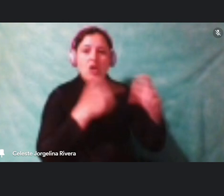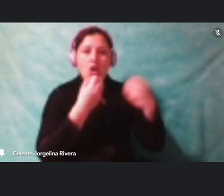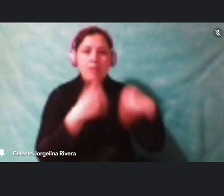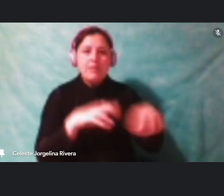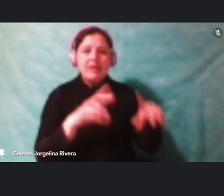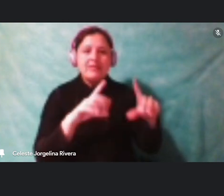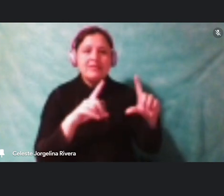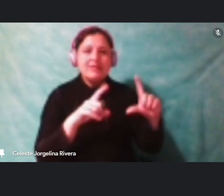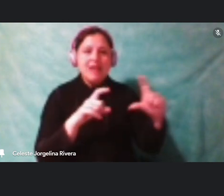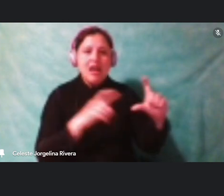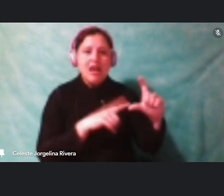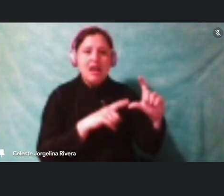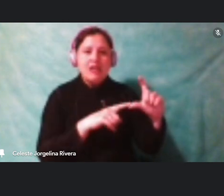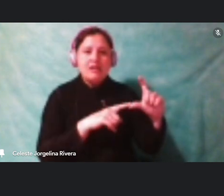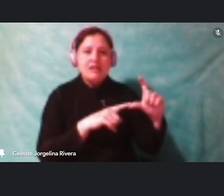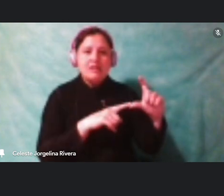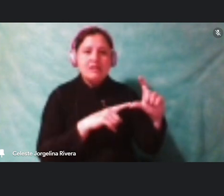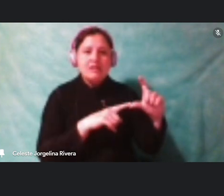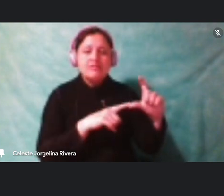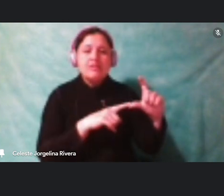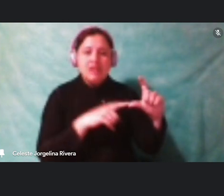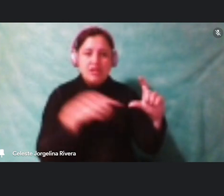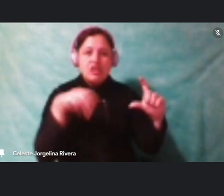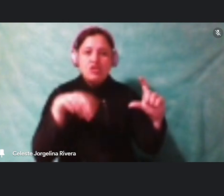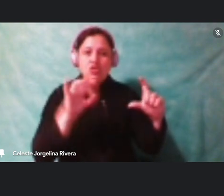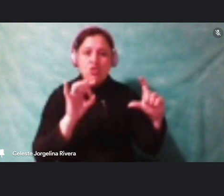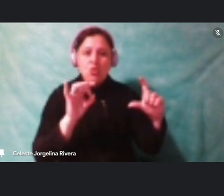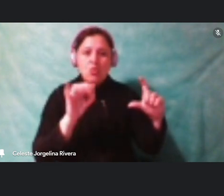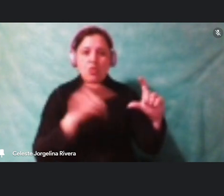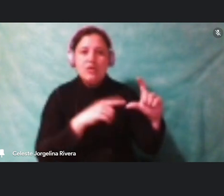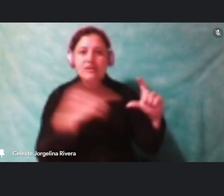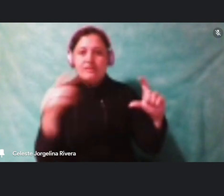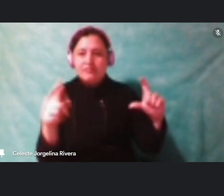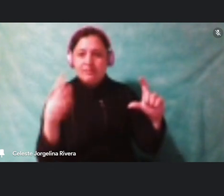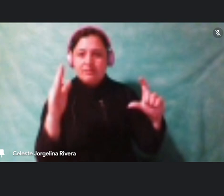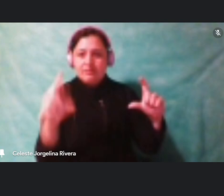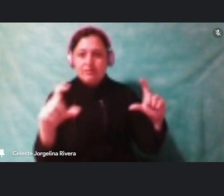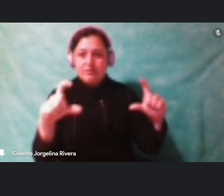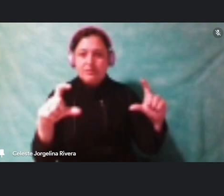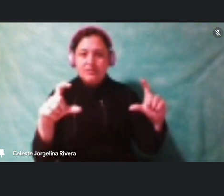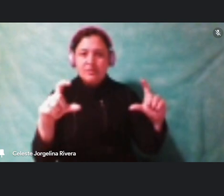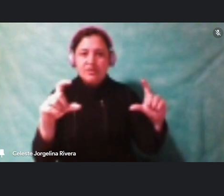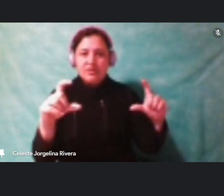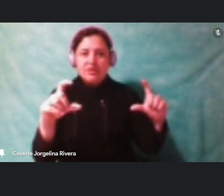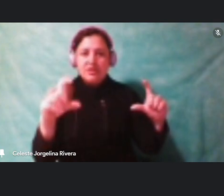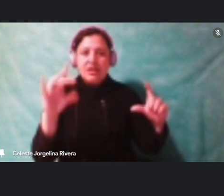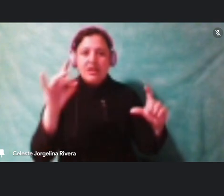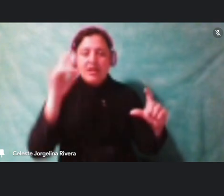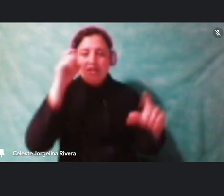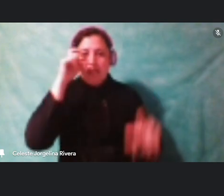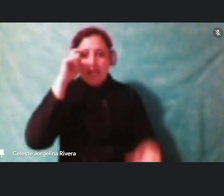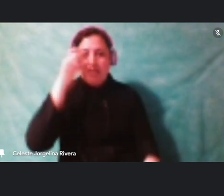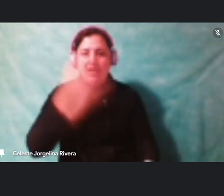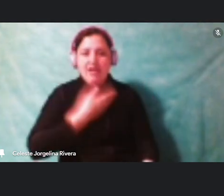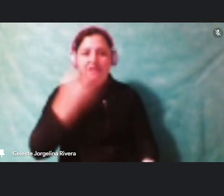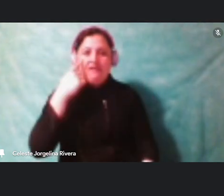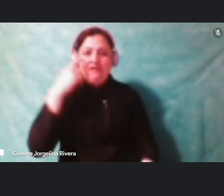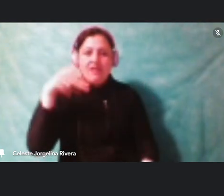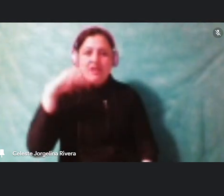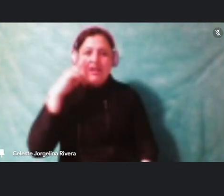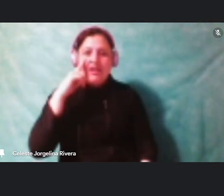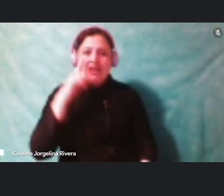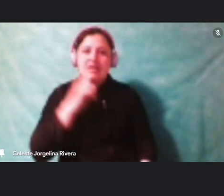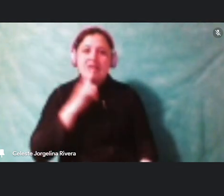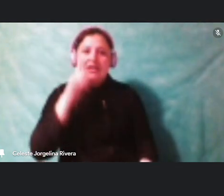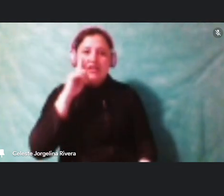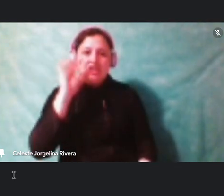El primero tenemos acá, hasta la definición, ¿sí? Pueden dejar el no afuera o adentro, como quieran. Pero